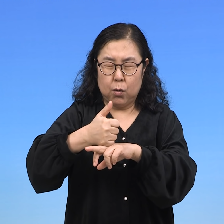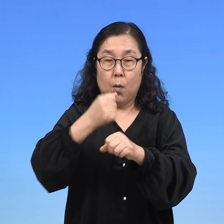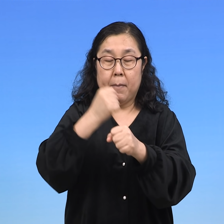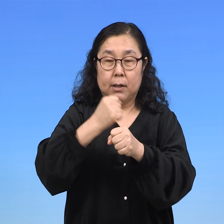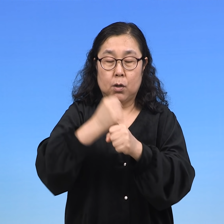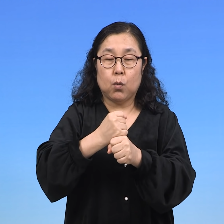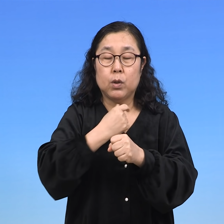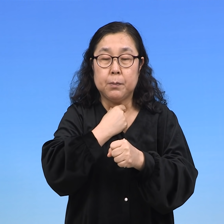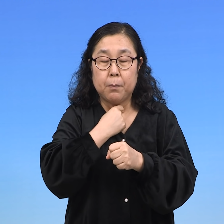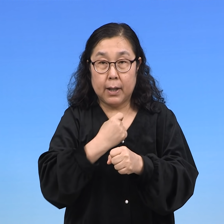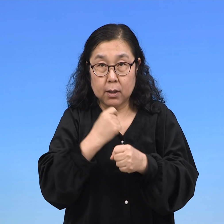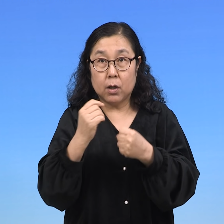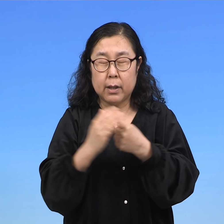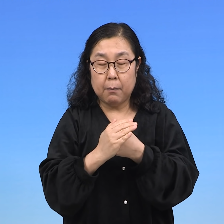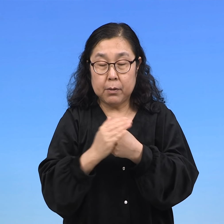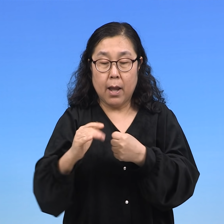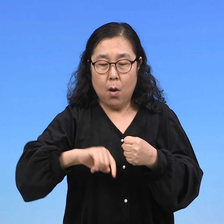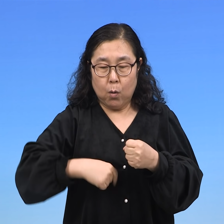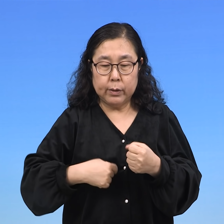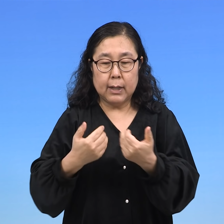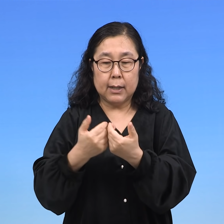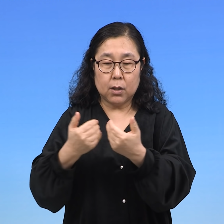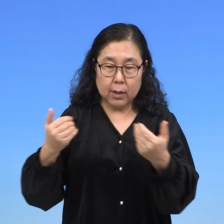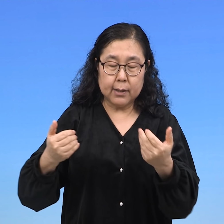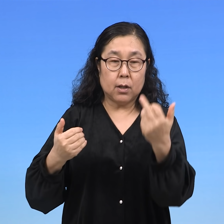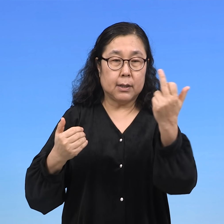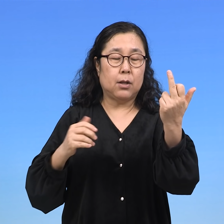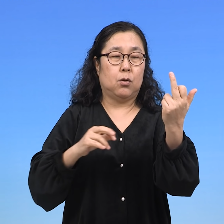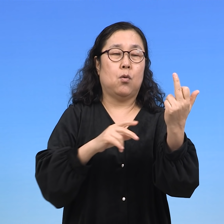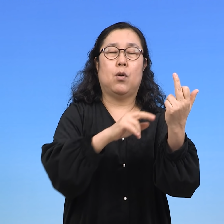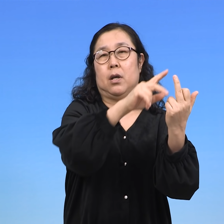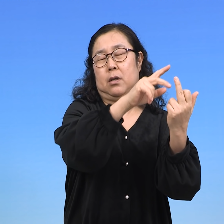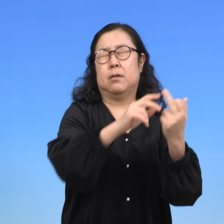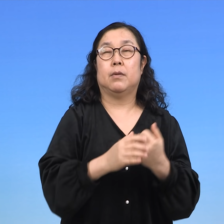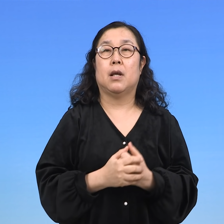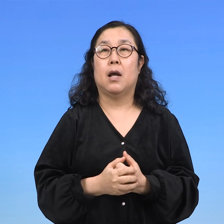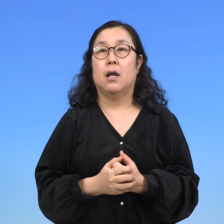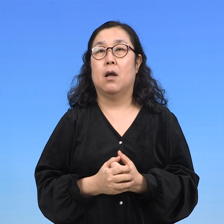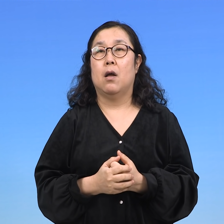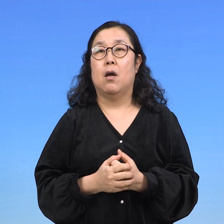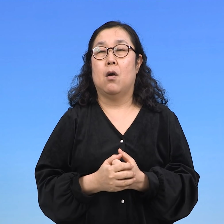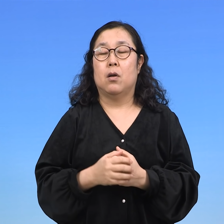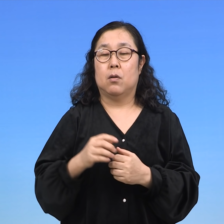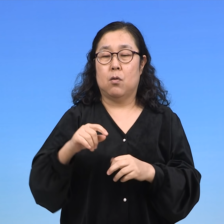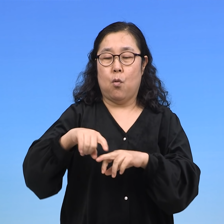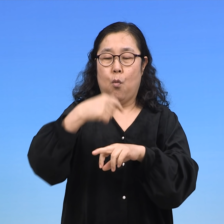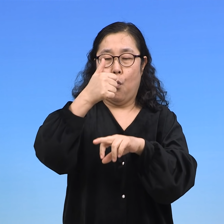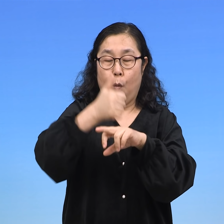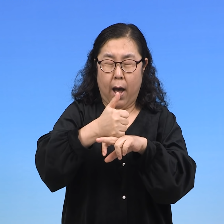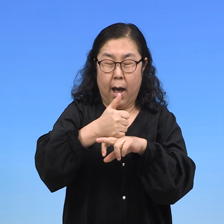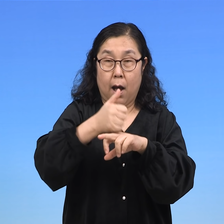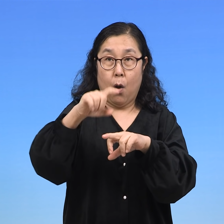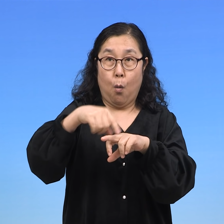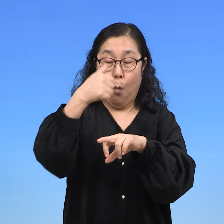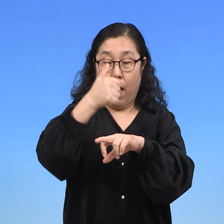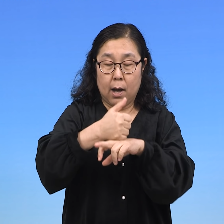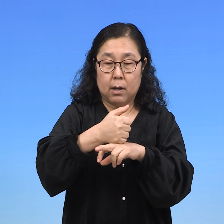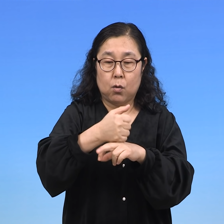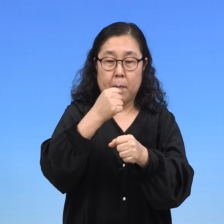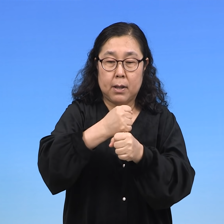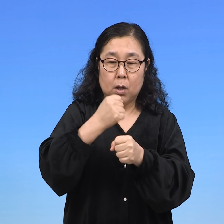산으로 떠나가시니라. 지금 여러분, 왕 삼으려는 그 많은 무리들의 요구에 주님은